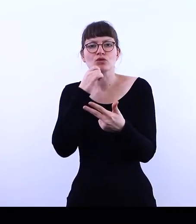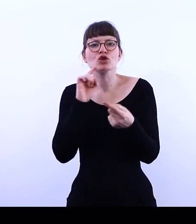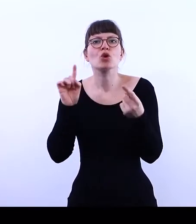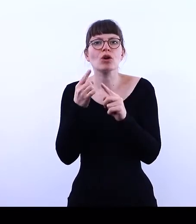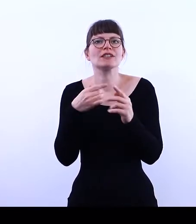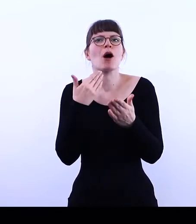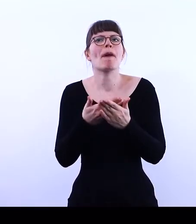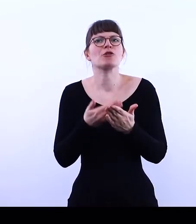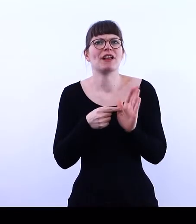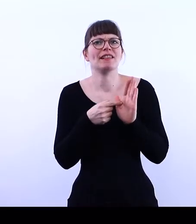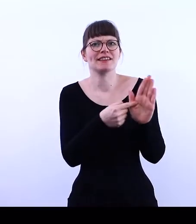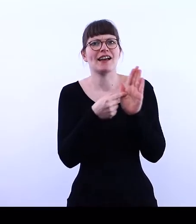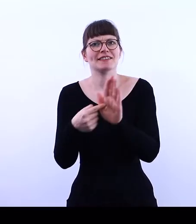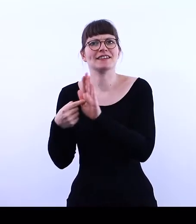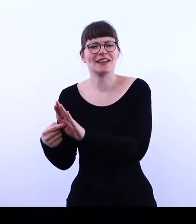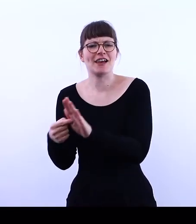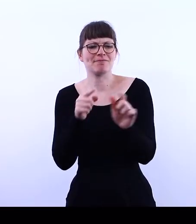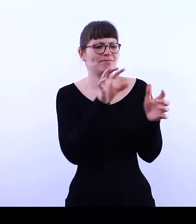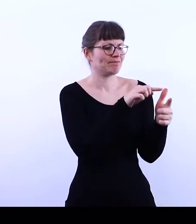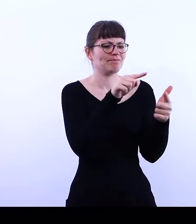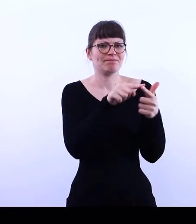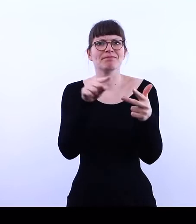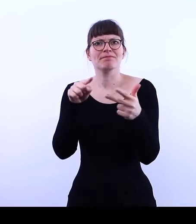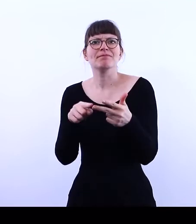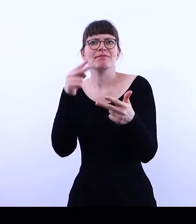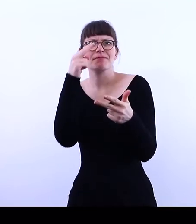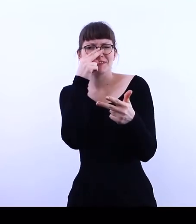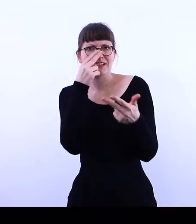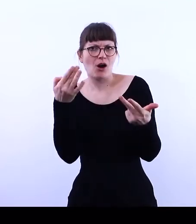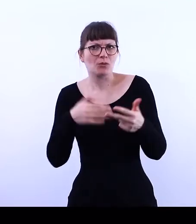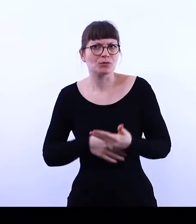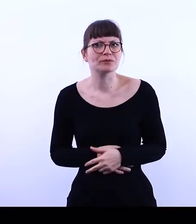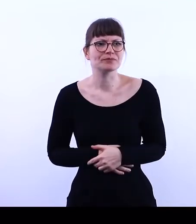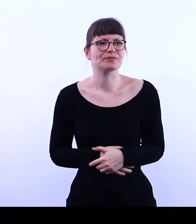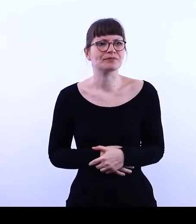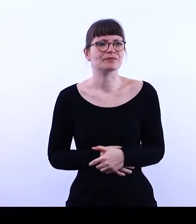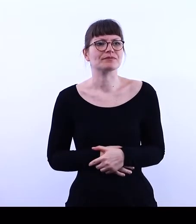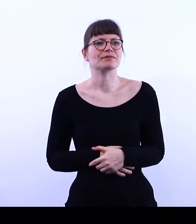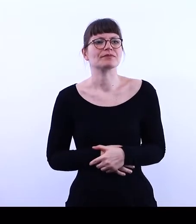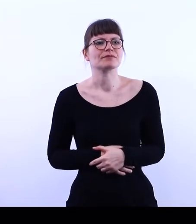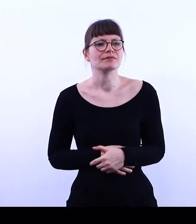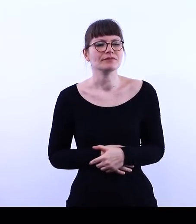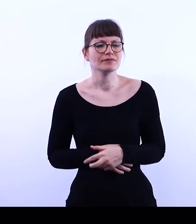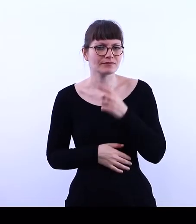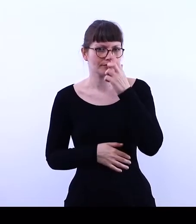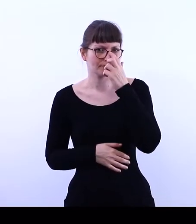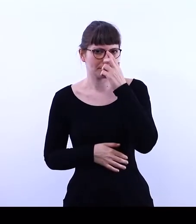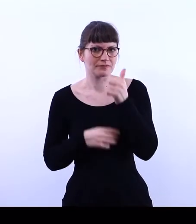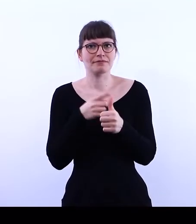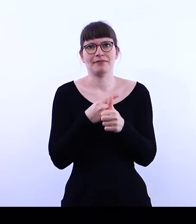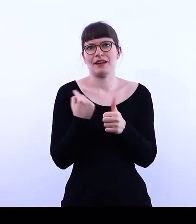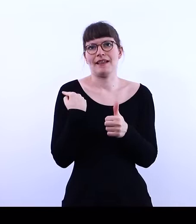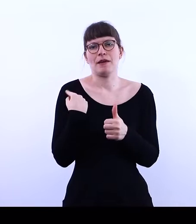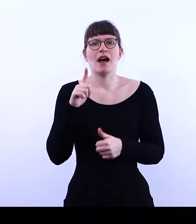Beispiele zeigen, wie wir in diesen einzelnen Handlungsfeldern eben agieren. Eine Sache, die wurde auch von Alain und Alex